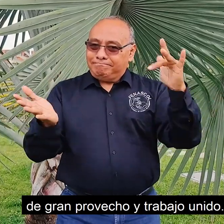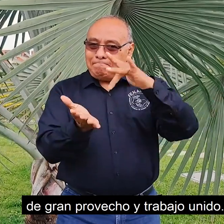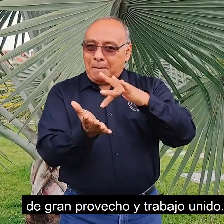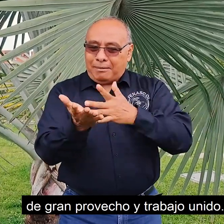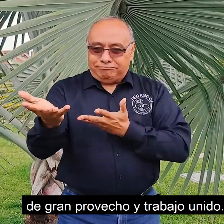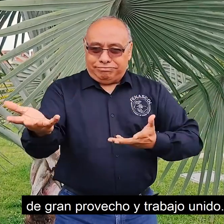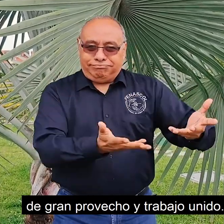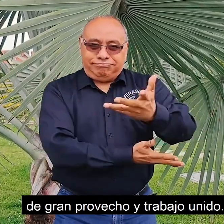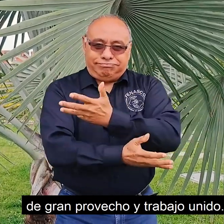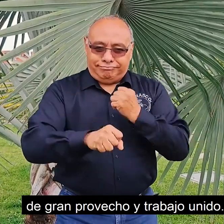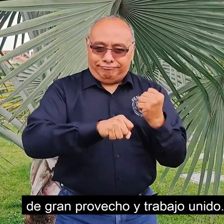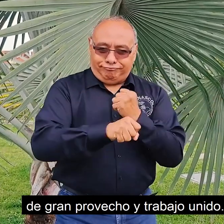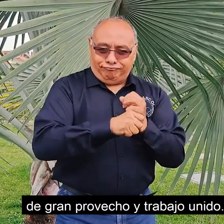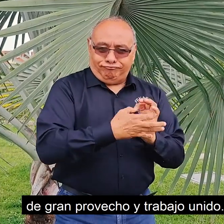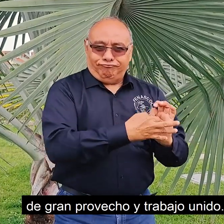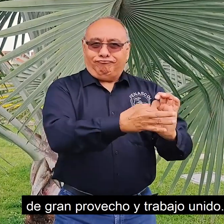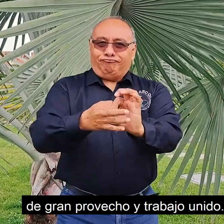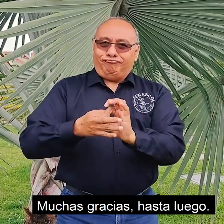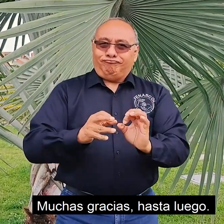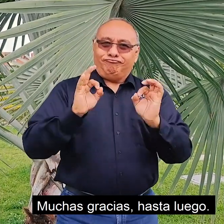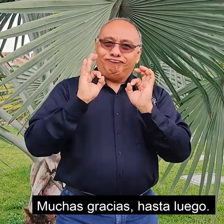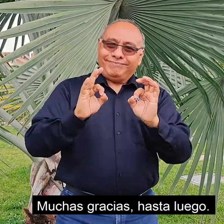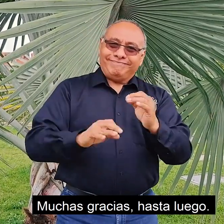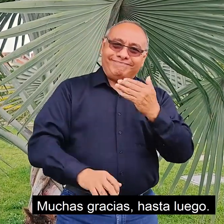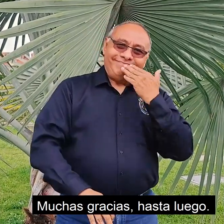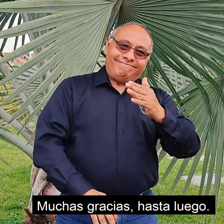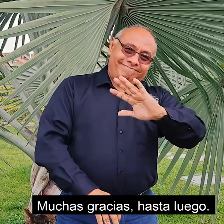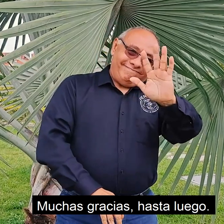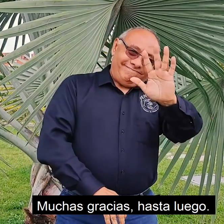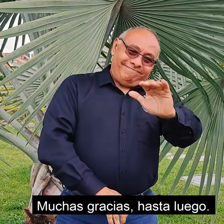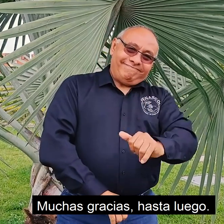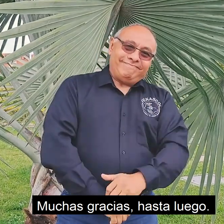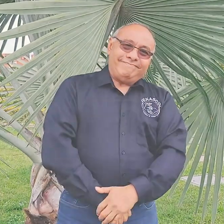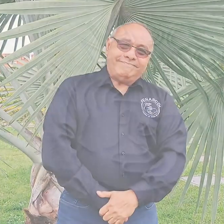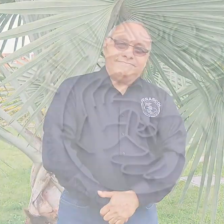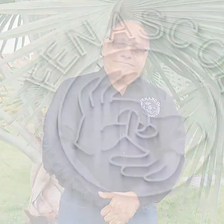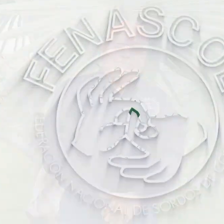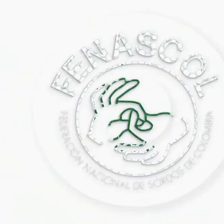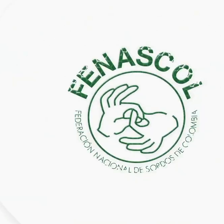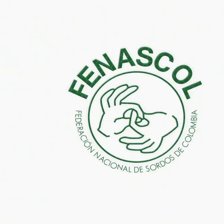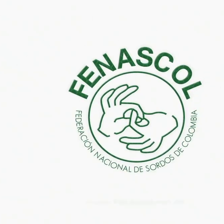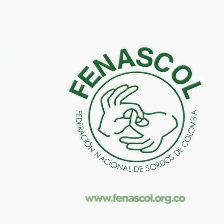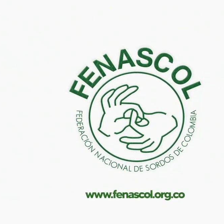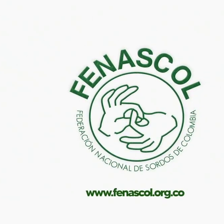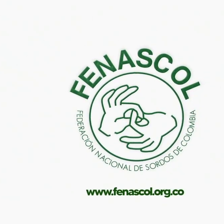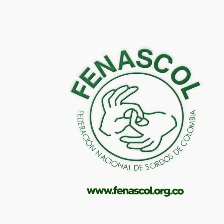provecho y trabajo unido. Muchas gracias. Hasta luego. ¡Gracias! ¡Gracias!